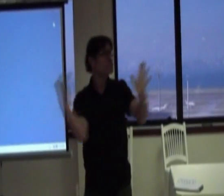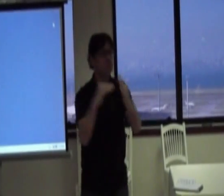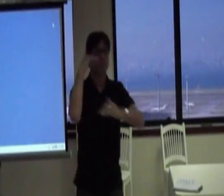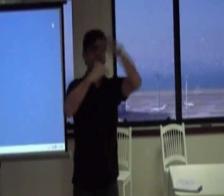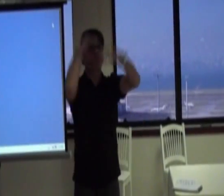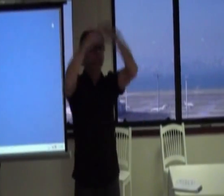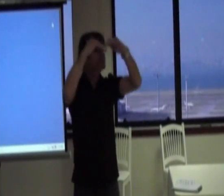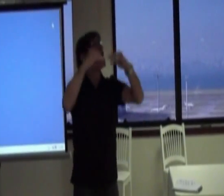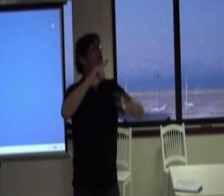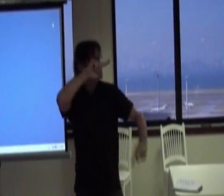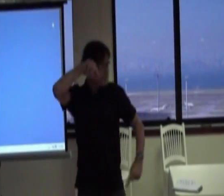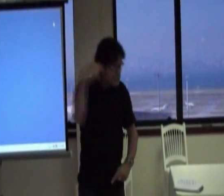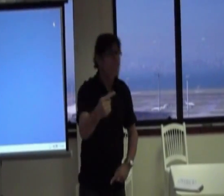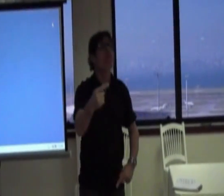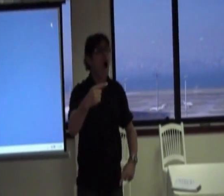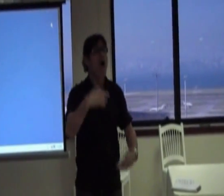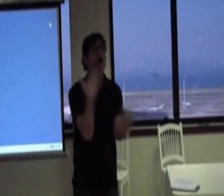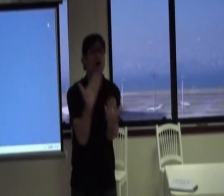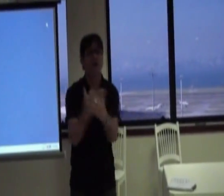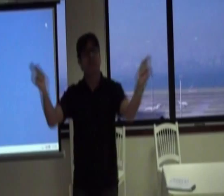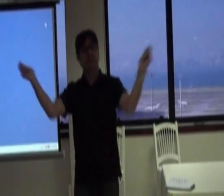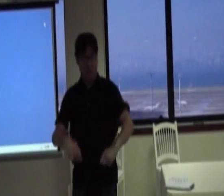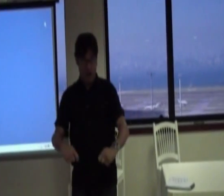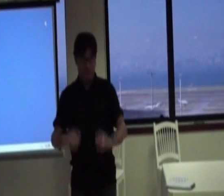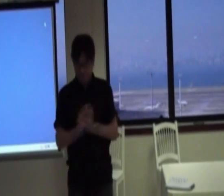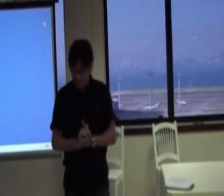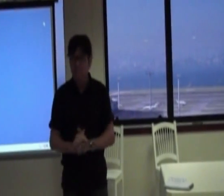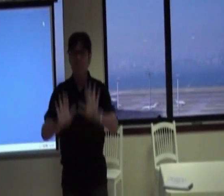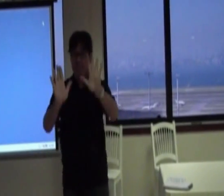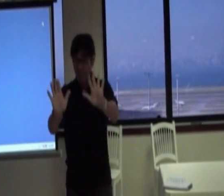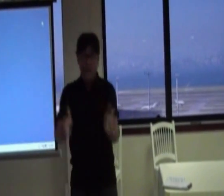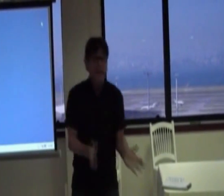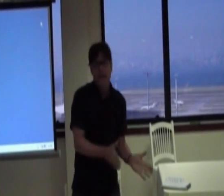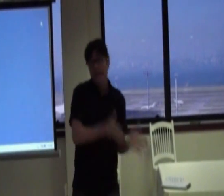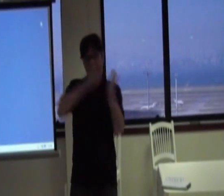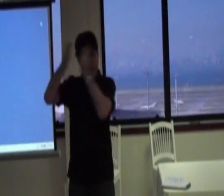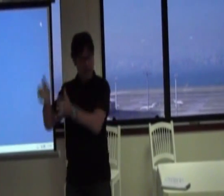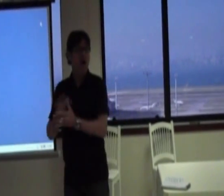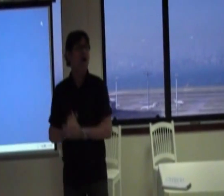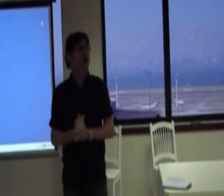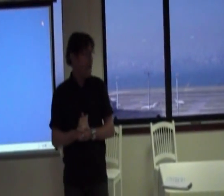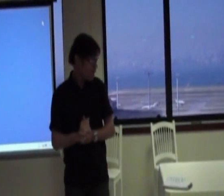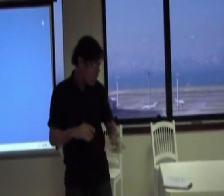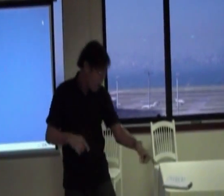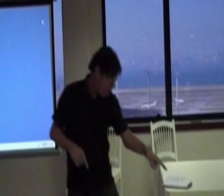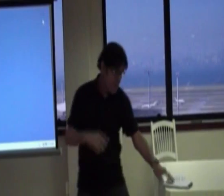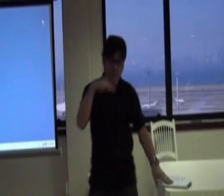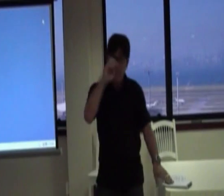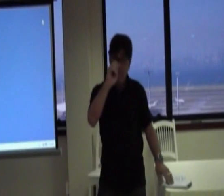em que ele adquire suas informações por meio de visuais e dá a ele esse tipo de desenvolvimento, sim, social. Uma outra questão que eu gostaria de